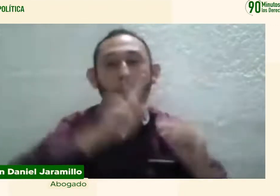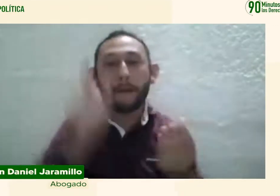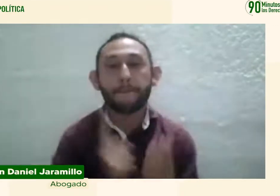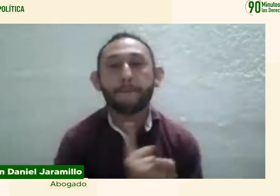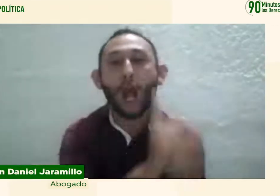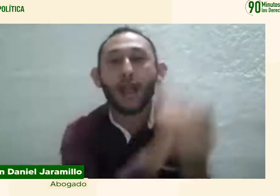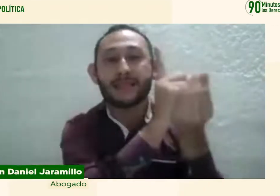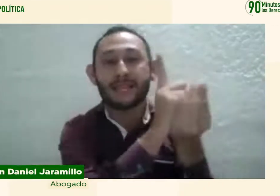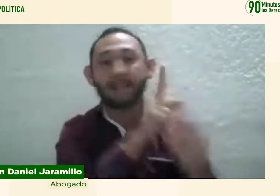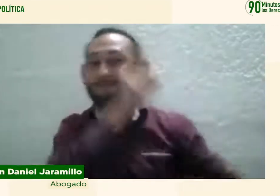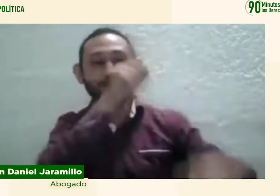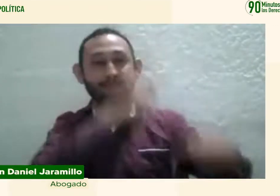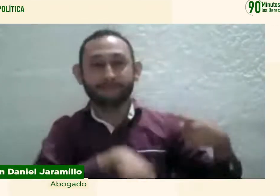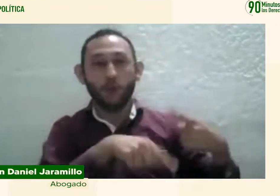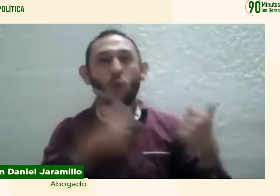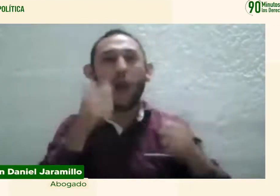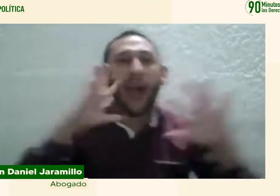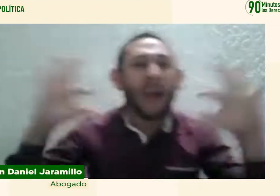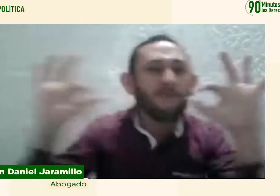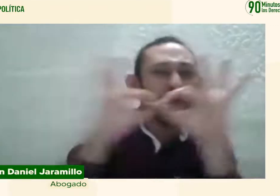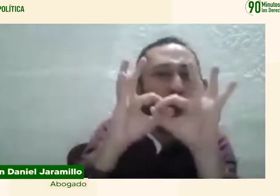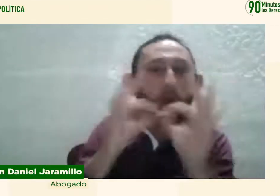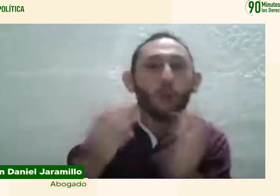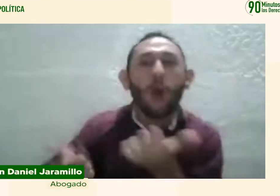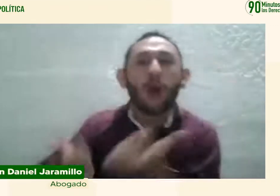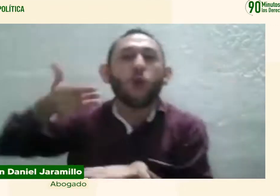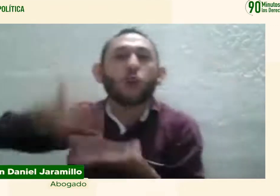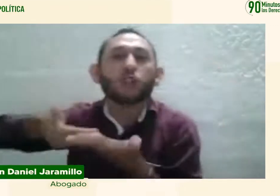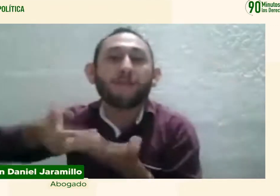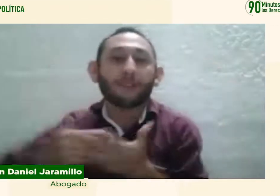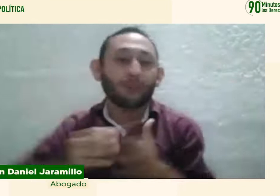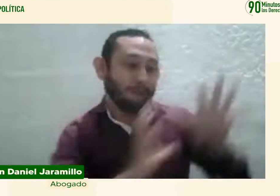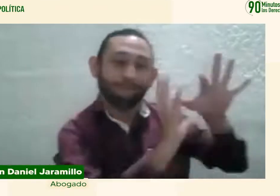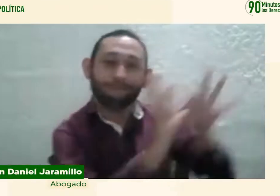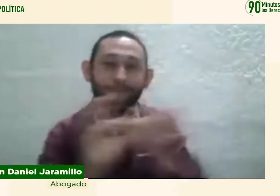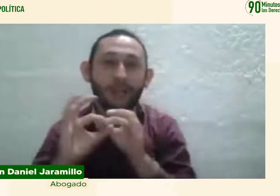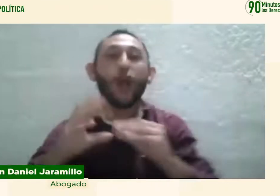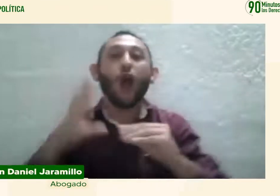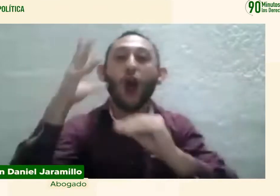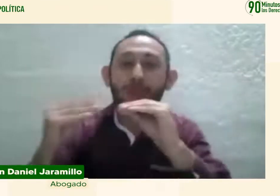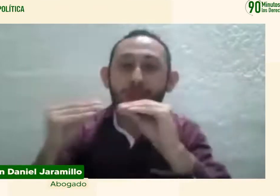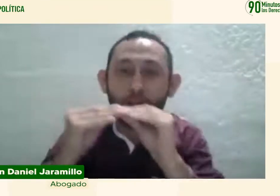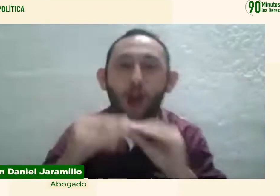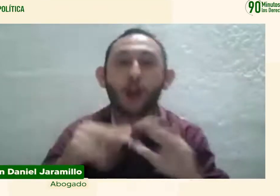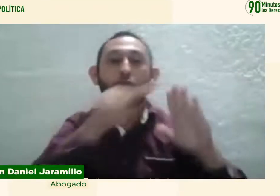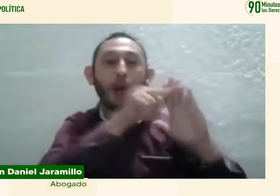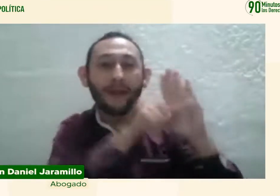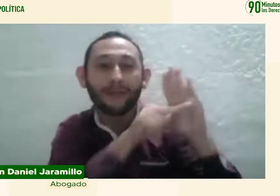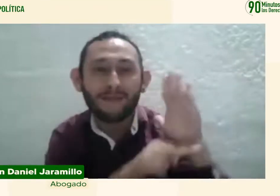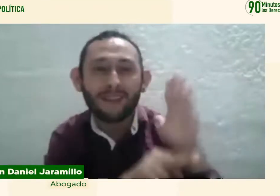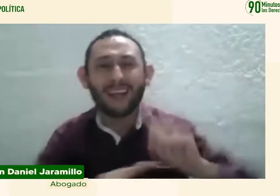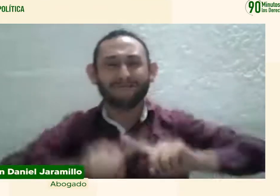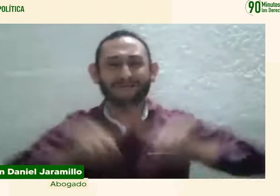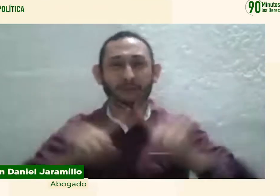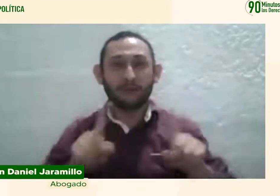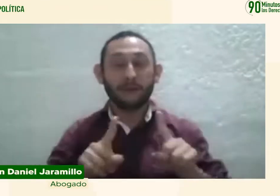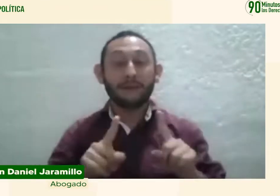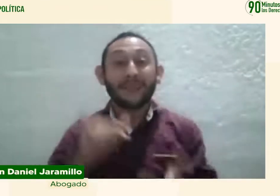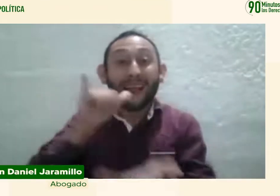o no o participar en todo ese entorno político que enfoque se le está dando junto a qué sustento qué código y qué